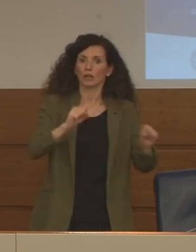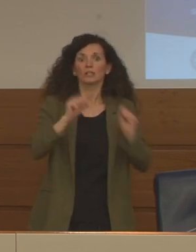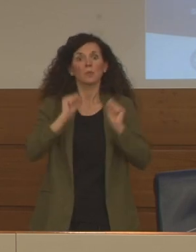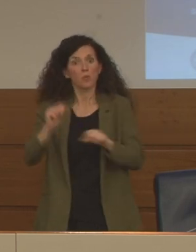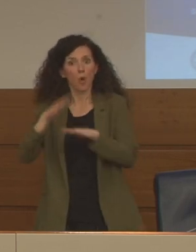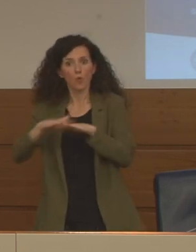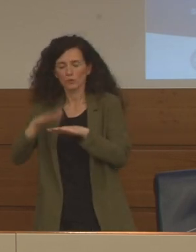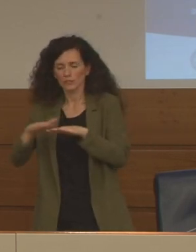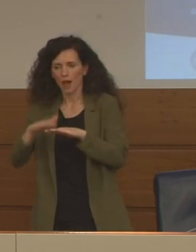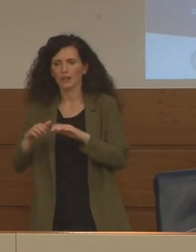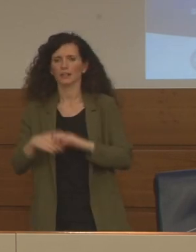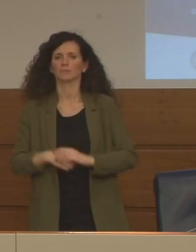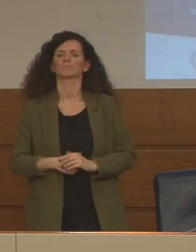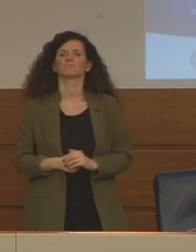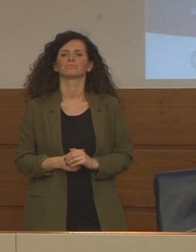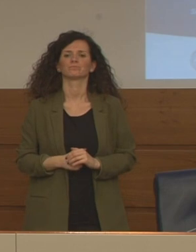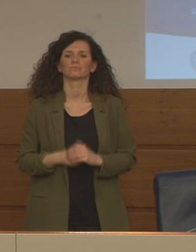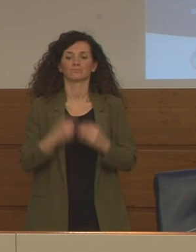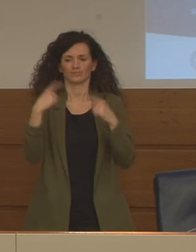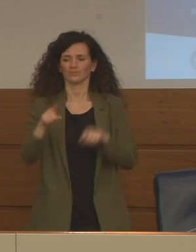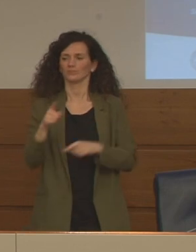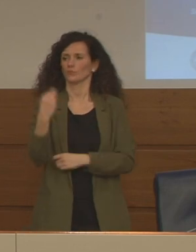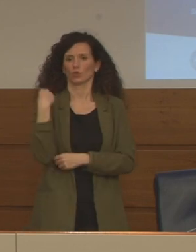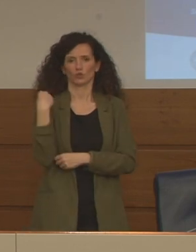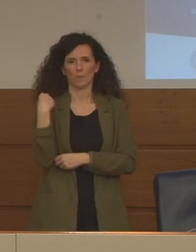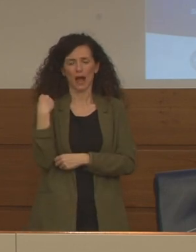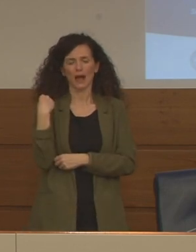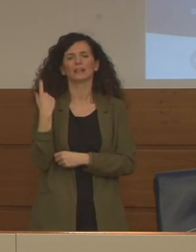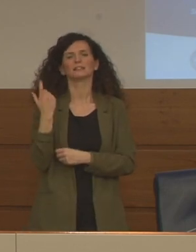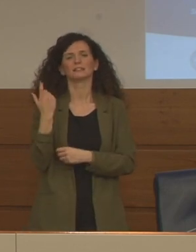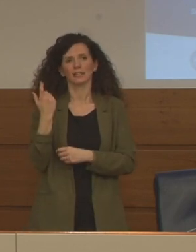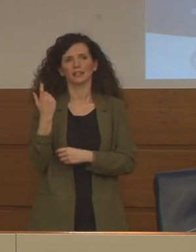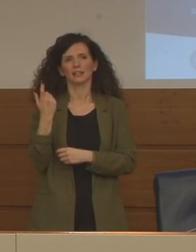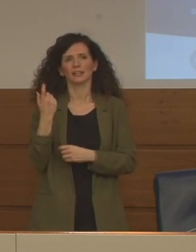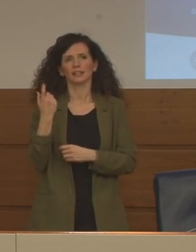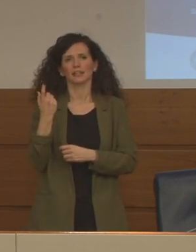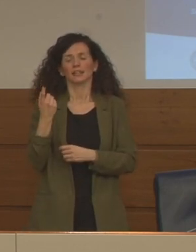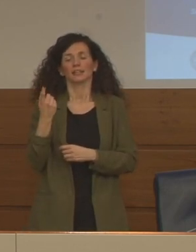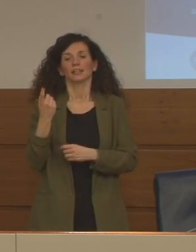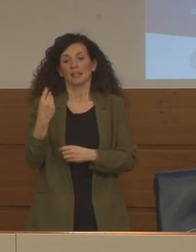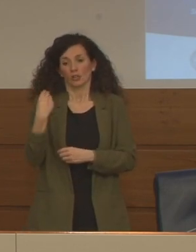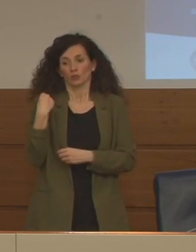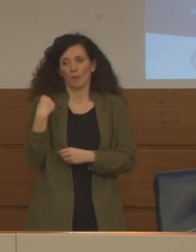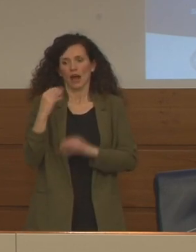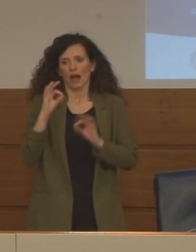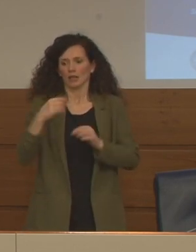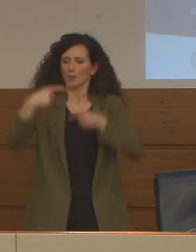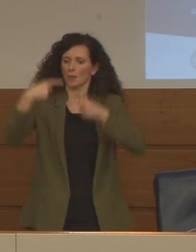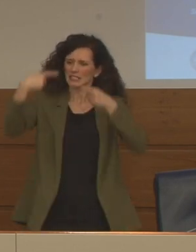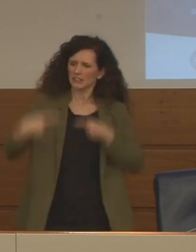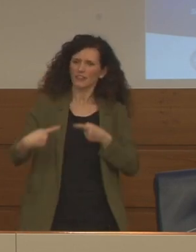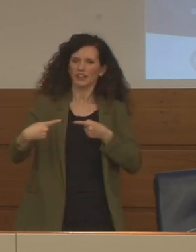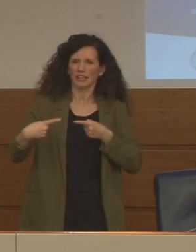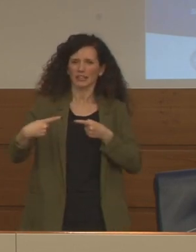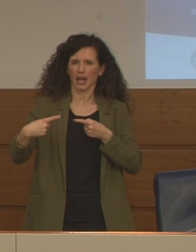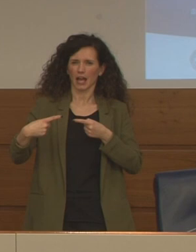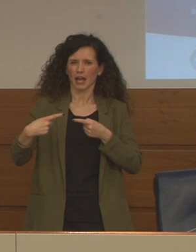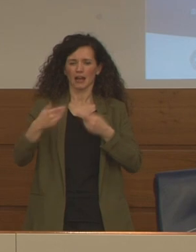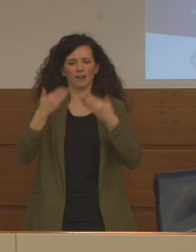questa è una delle domande e delle sfide anche più suggestive da sempre nel campo della sanità pubblica